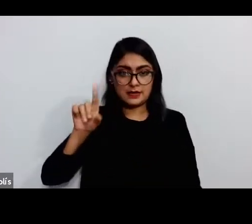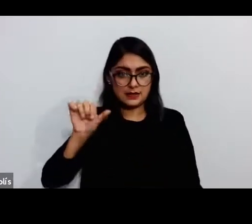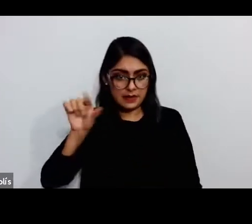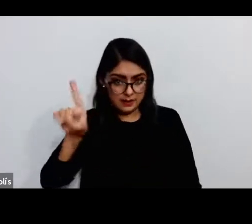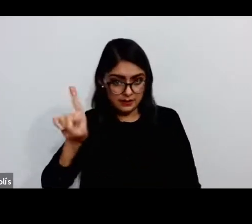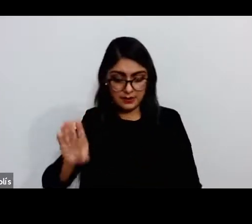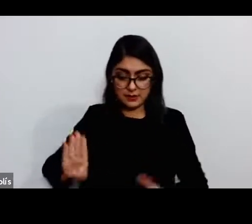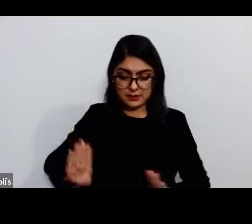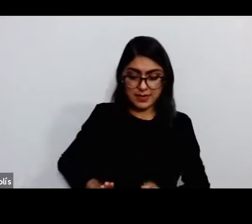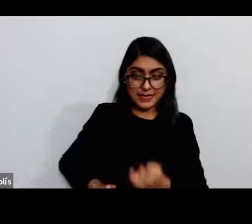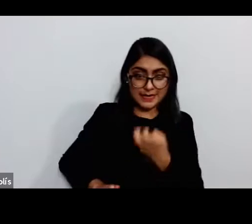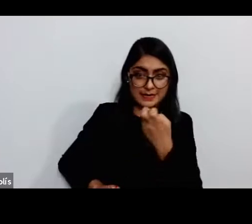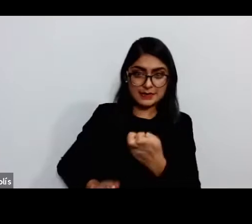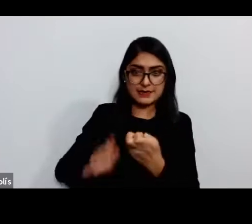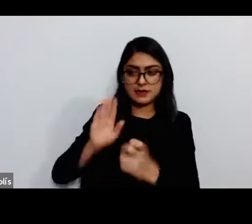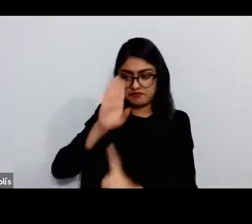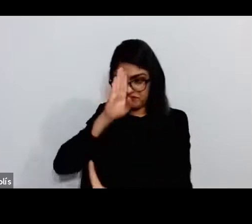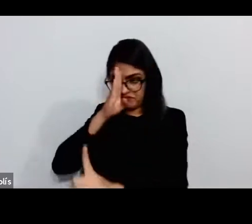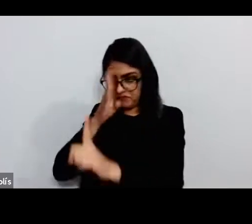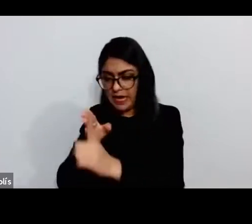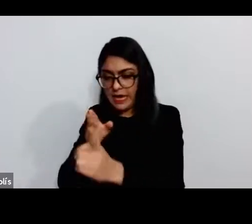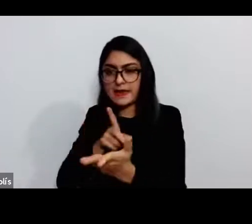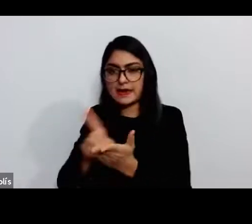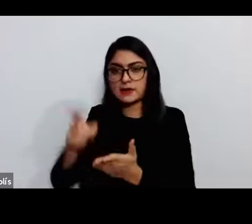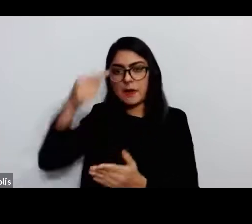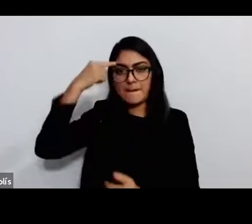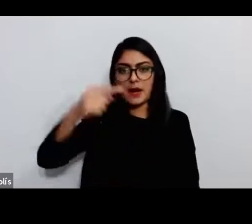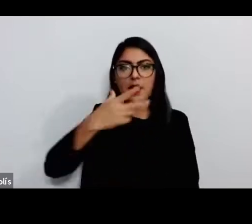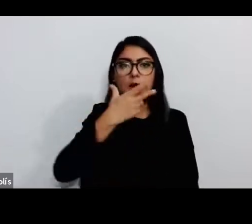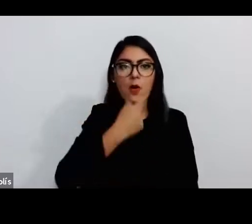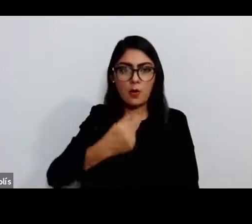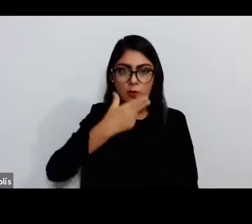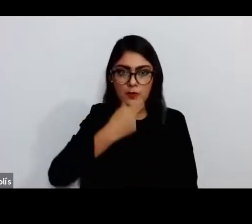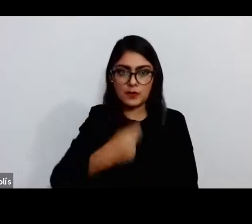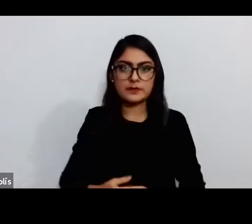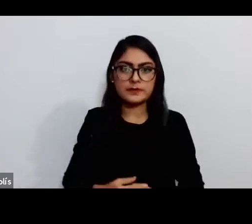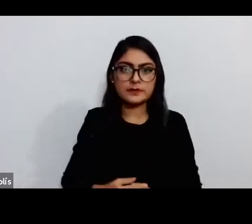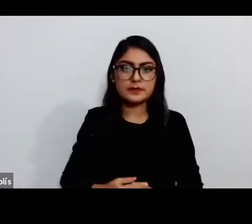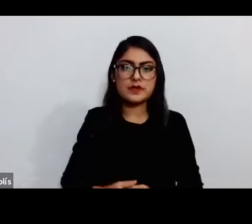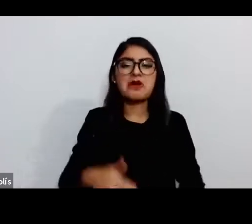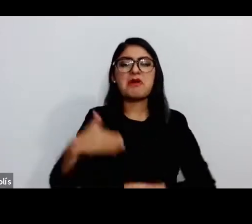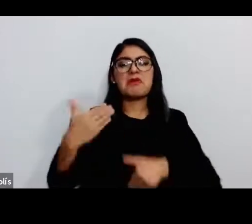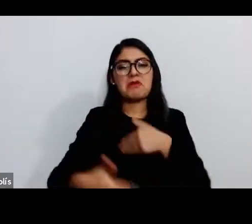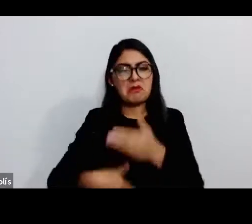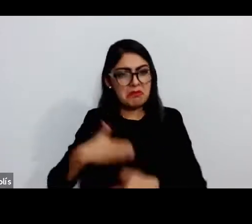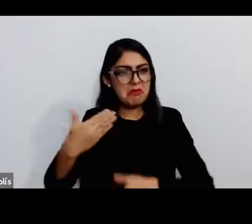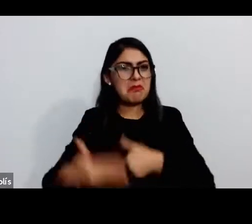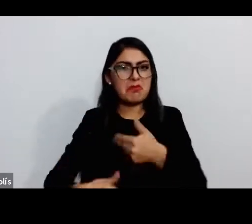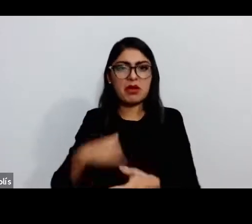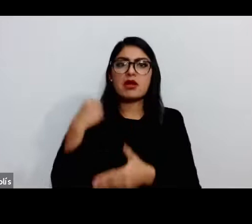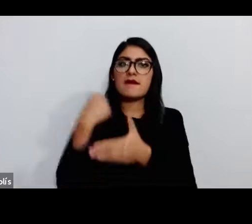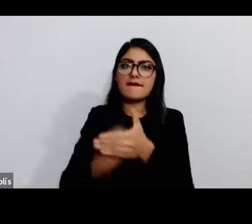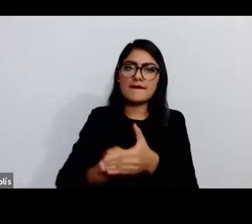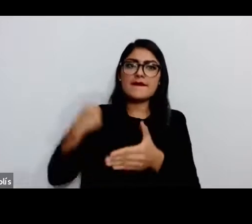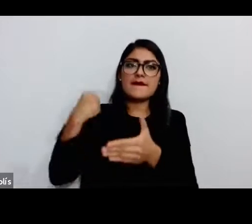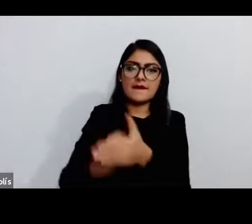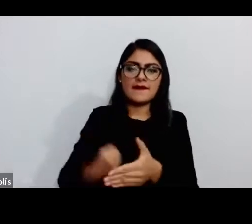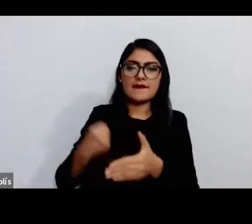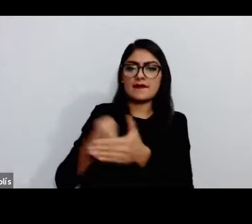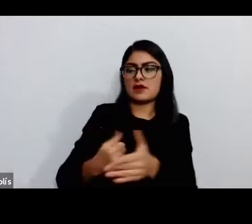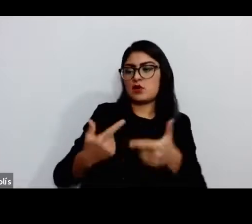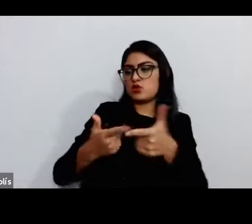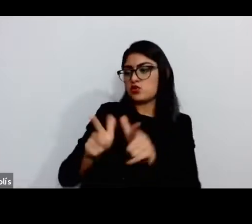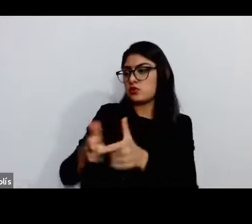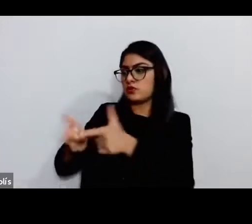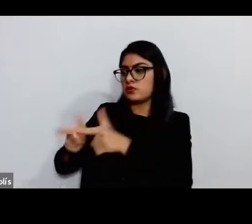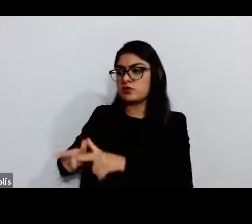en los derechos del hombre. Obviamente, esto cambiará afortunadamente con el paso de los siglos y con las luchas sociales que también mencionaré un poco más